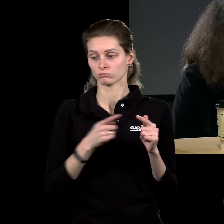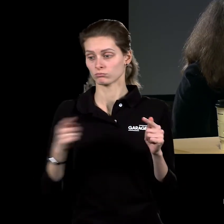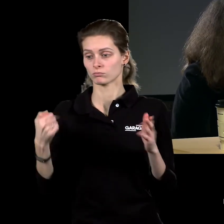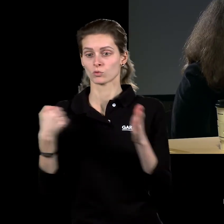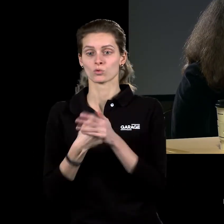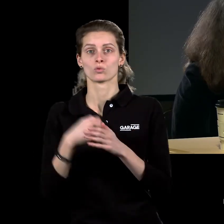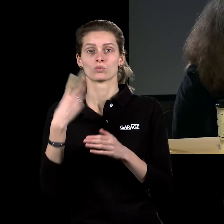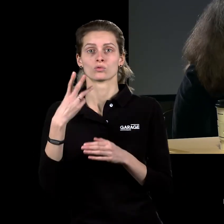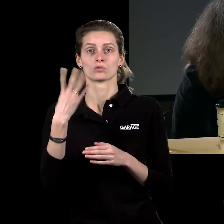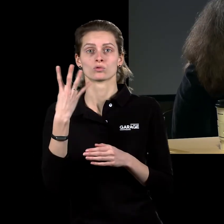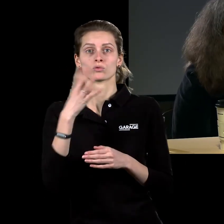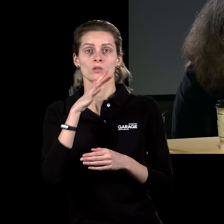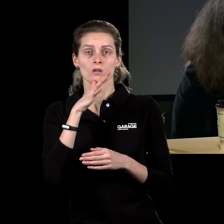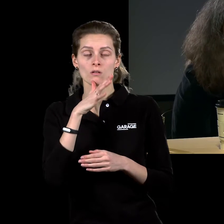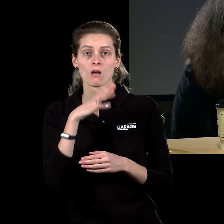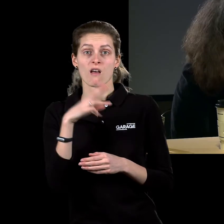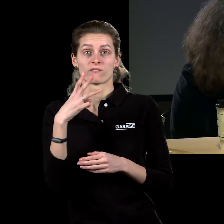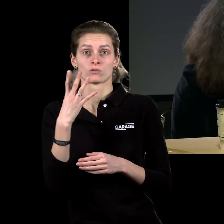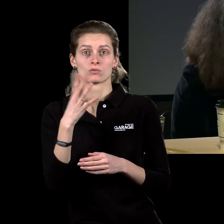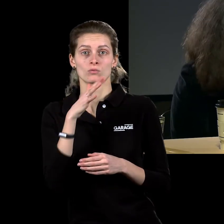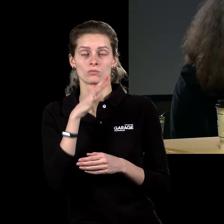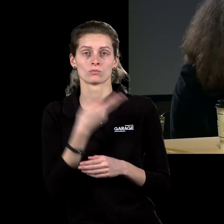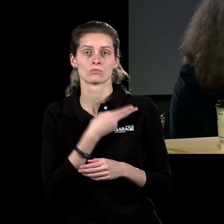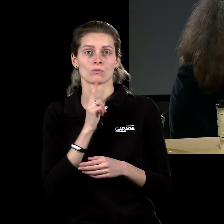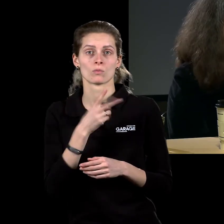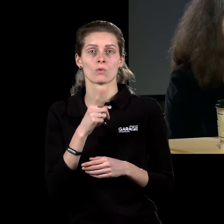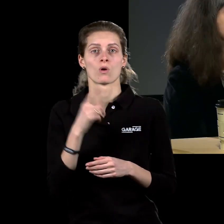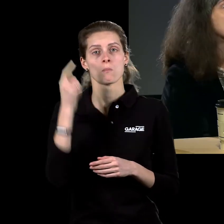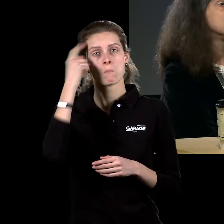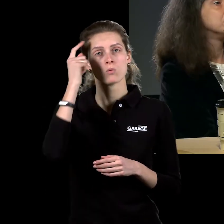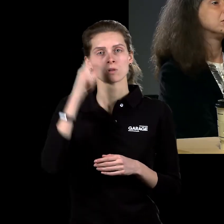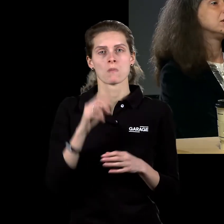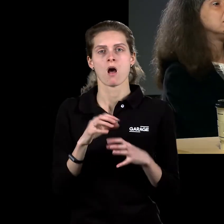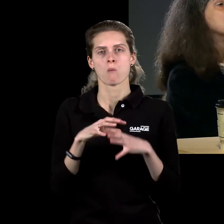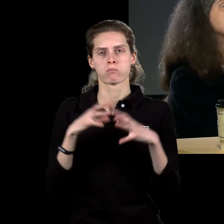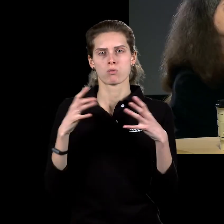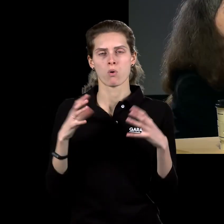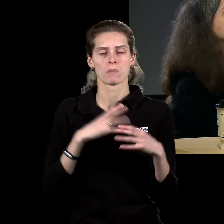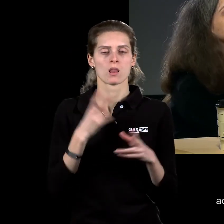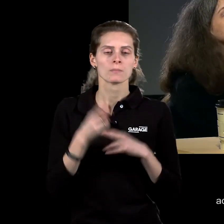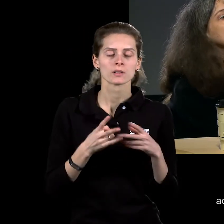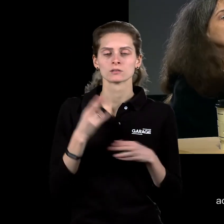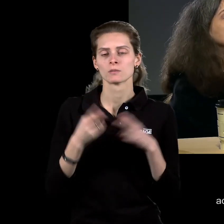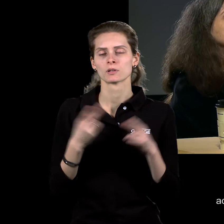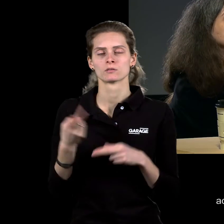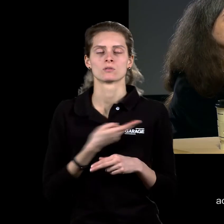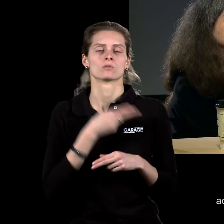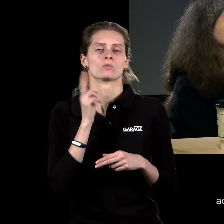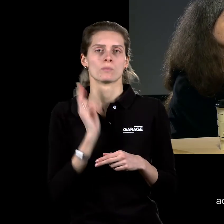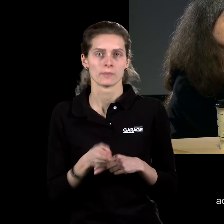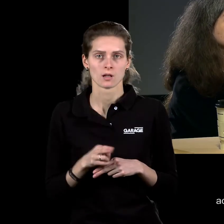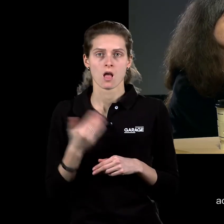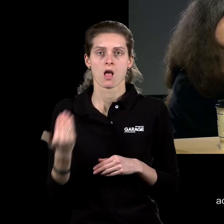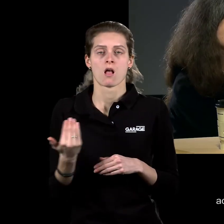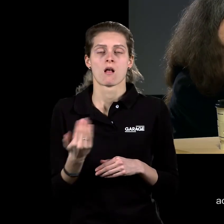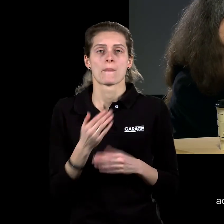нее обнаружили опухоль мозга, от которой она скончалась после нескольких операций. И последние работы она